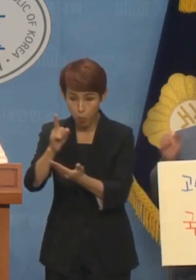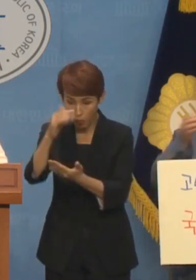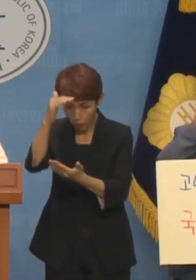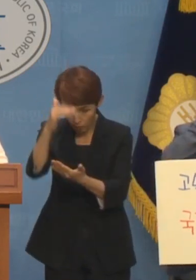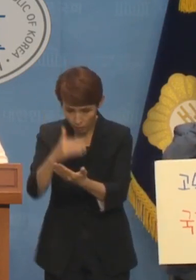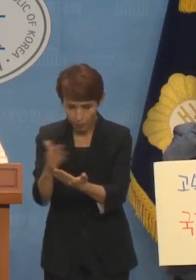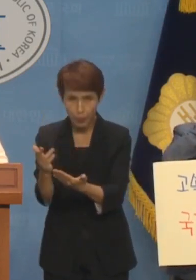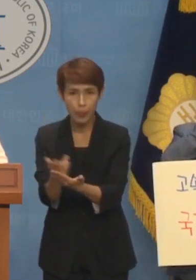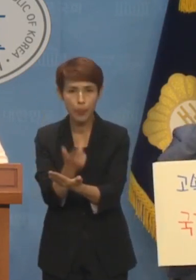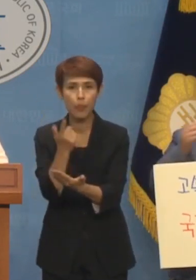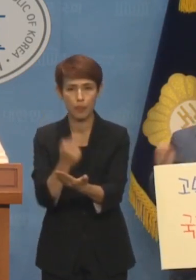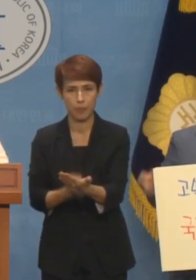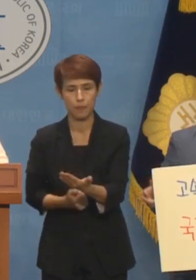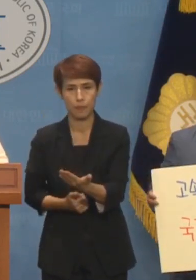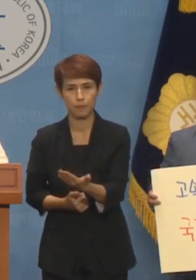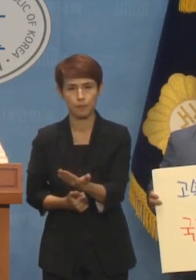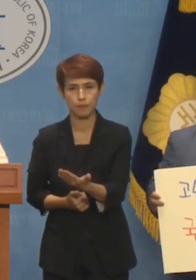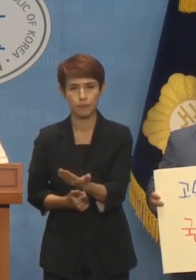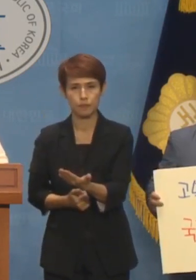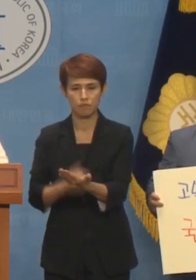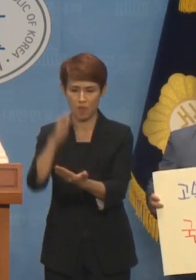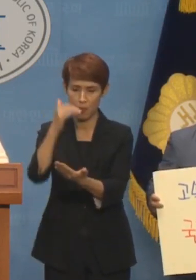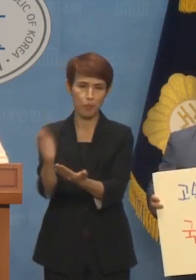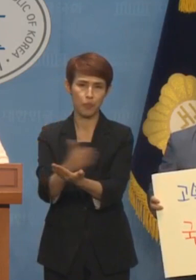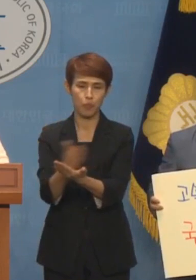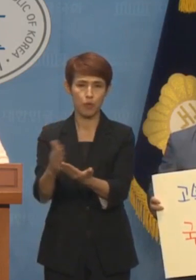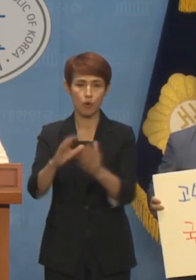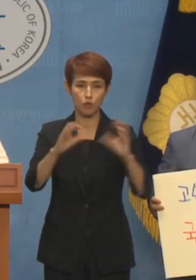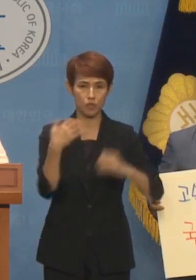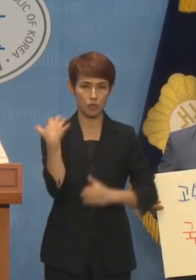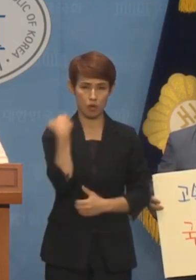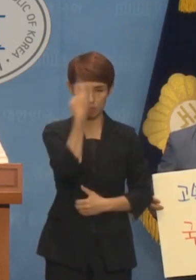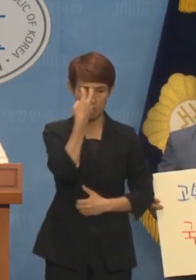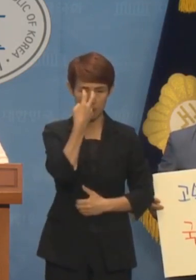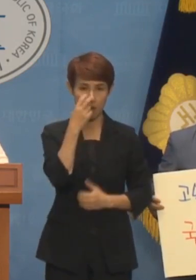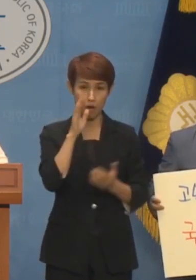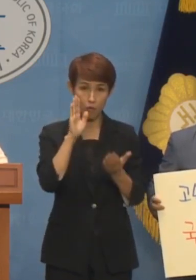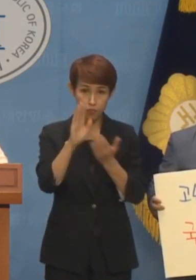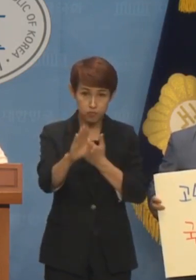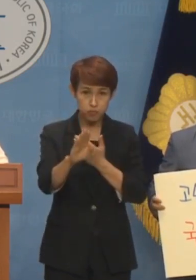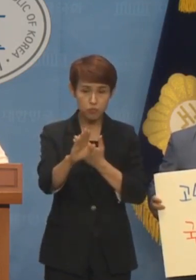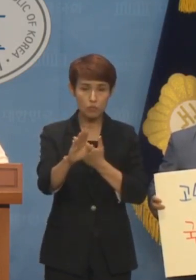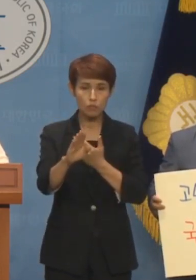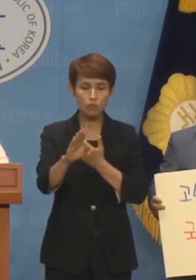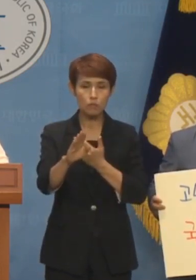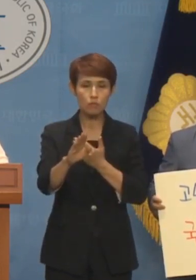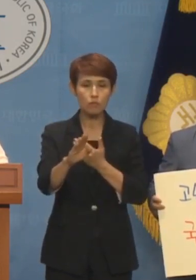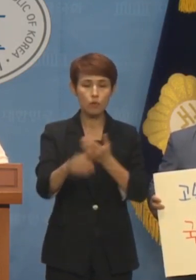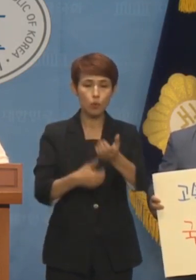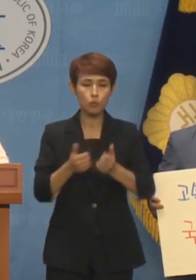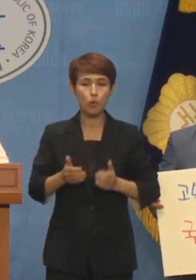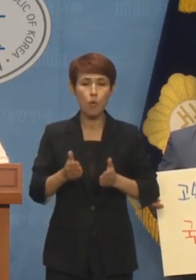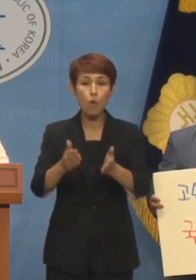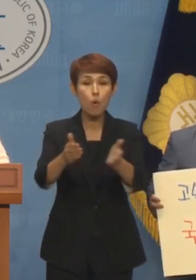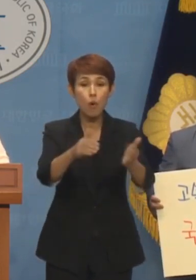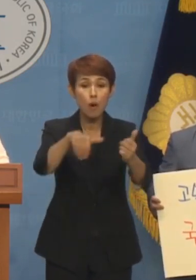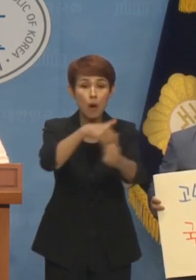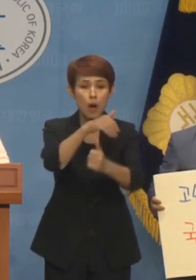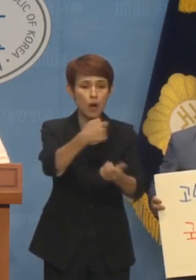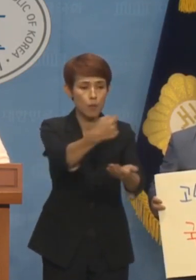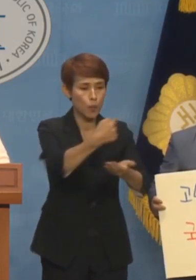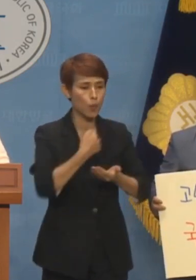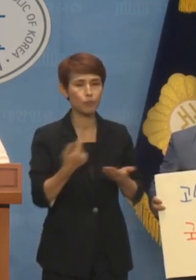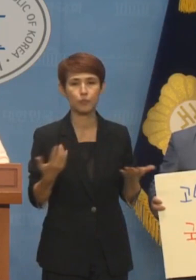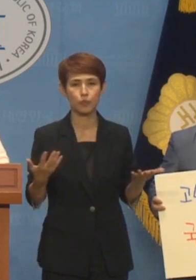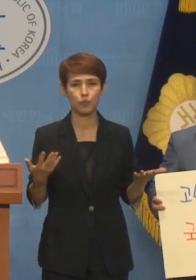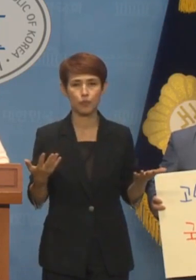했고요. 그리고 지난 국정감사 이후에 단 한 건도 추진 현황이 전혀 보고되지 않았다고 하고 있습니다. 그러면